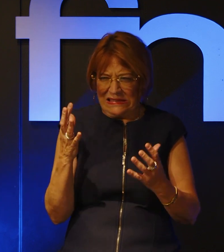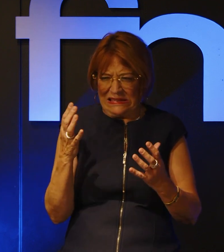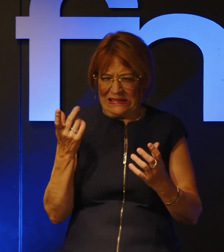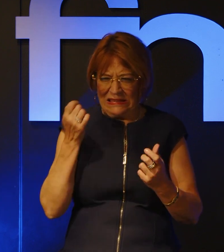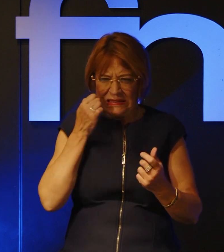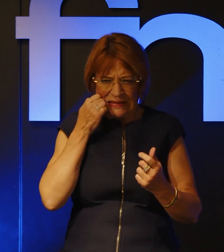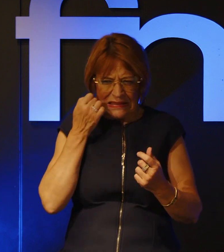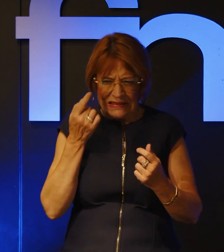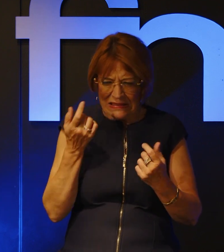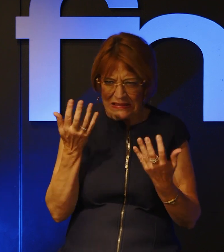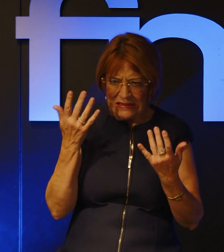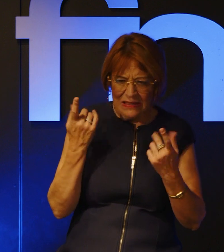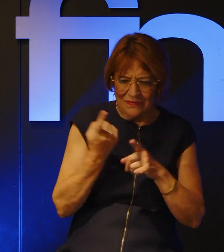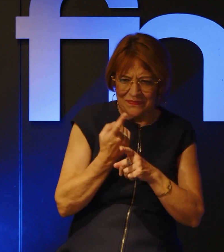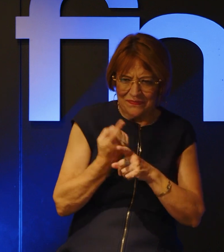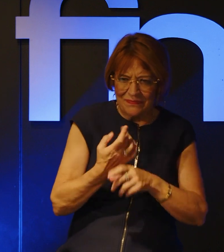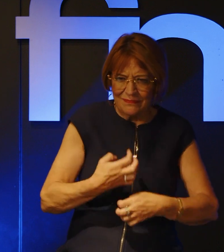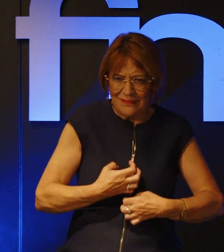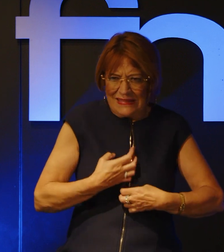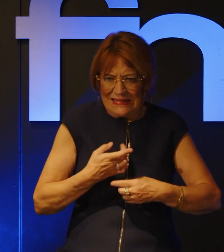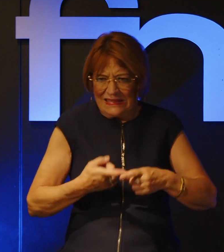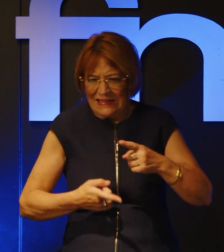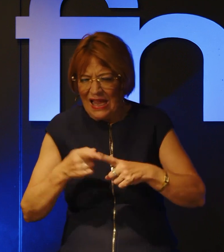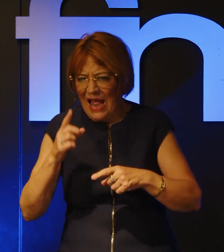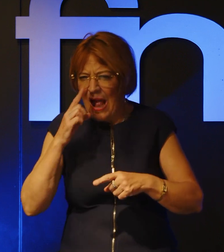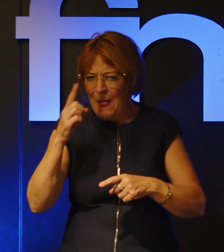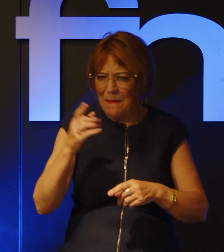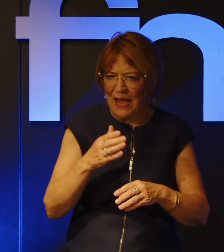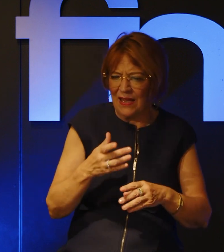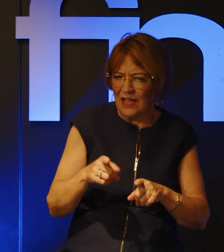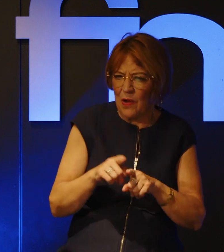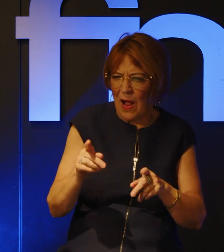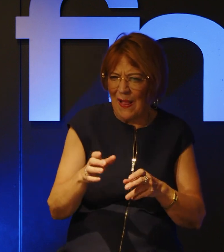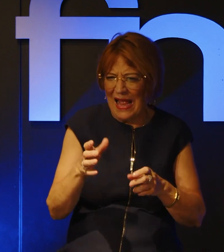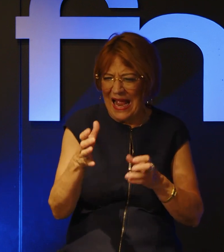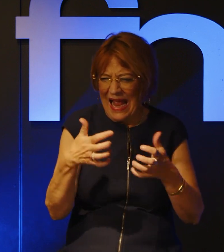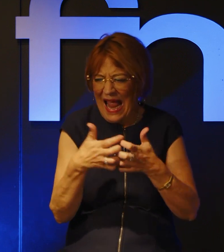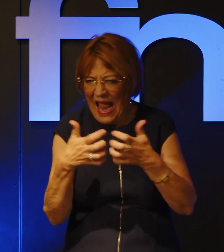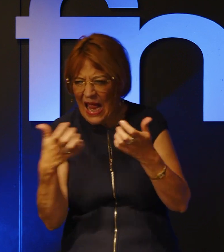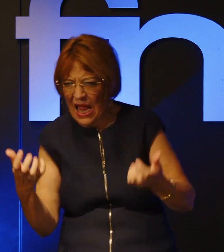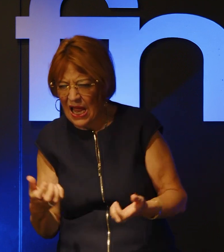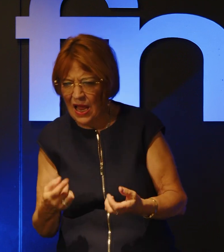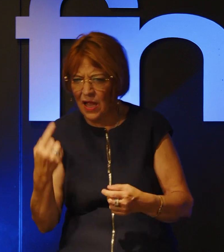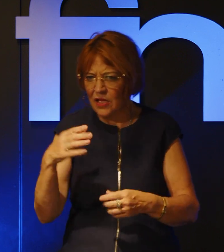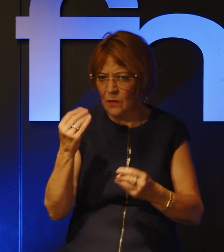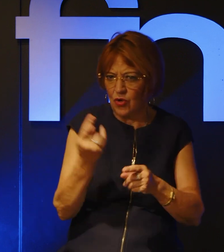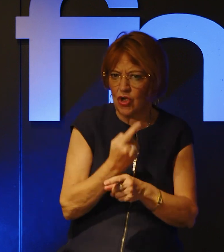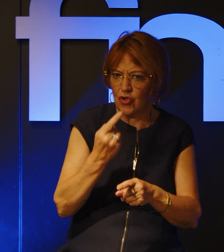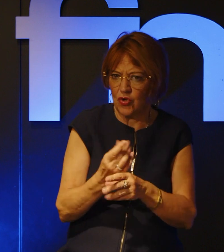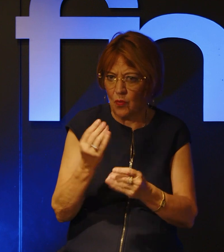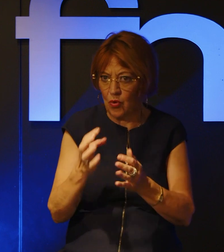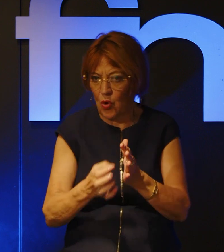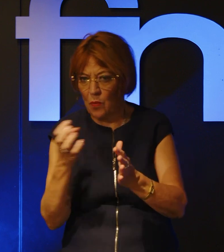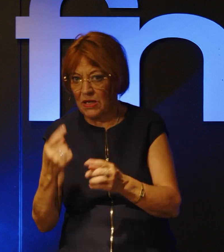contexto variado no caso do expressionismo aparece numa Alemanha pré beligerante e os imperialismos uma série de questões francamente